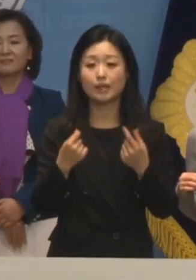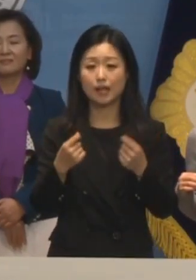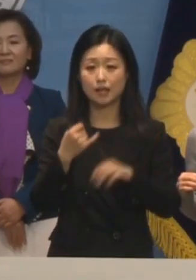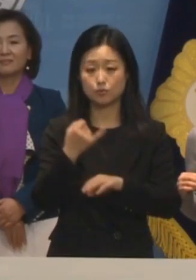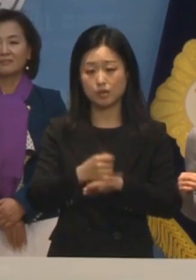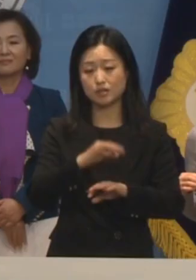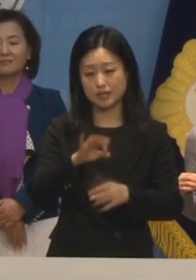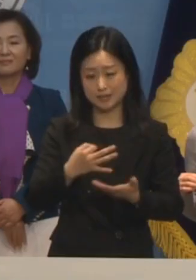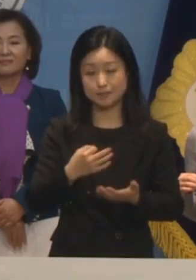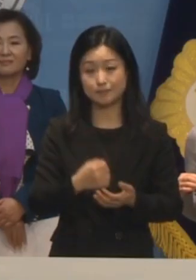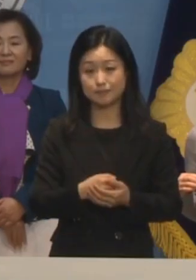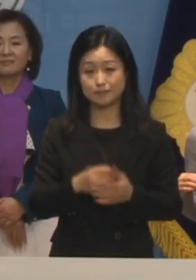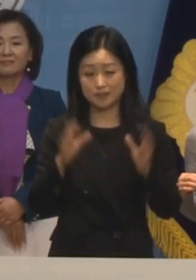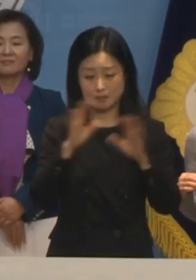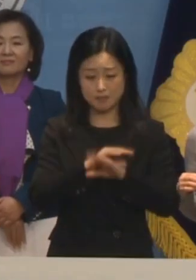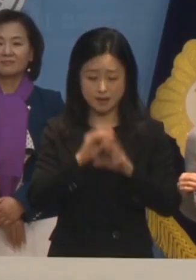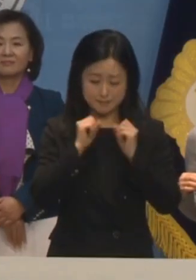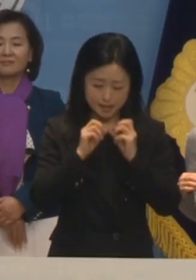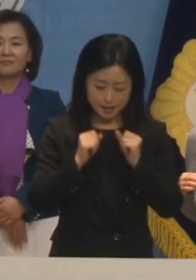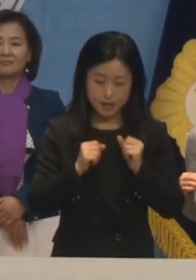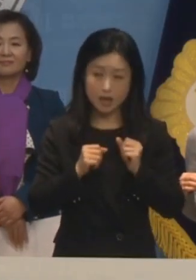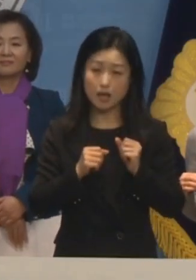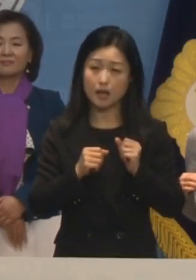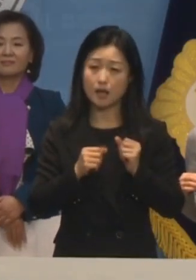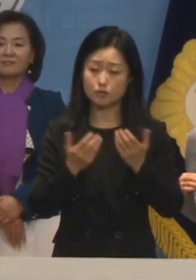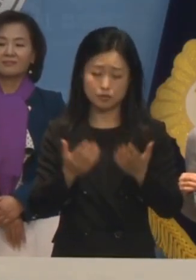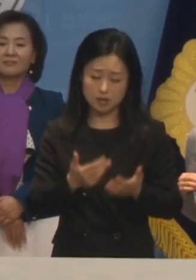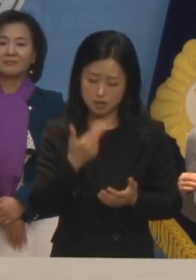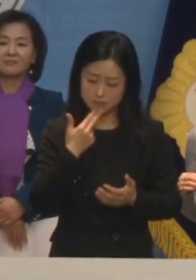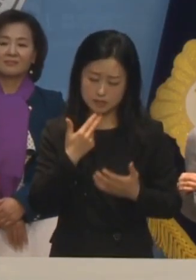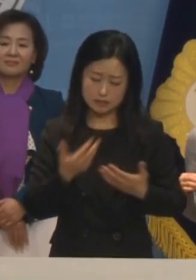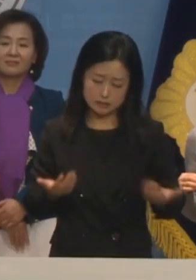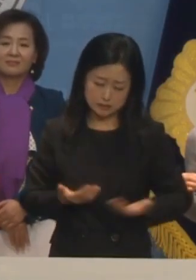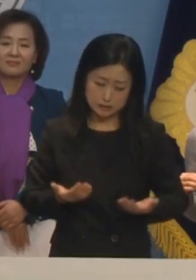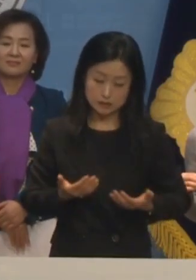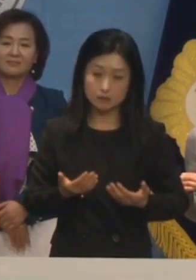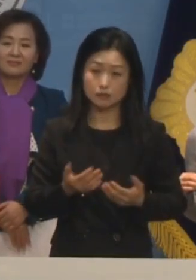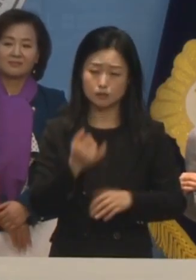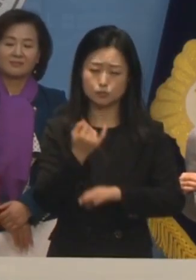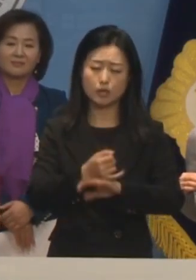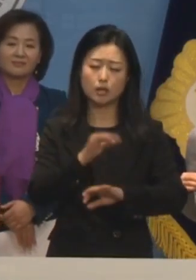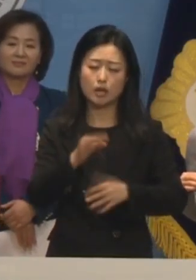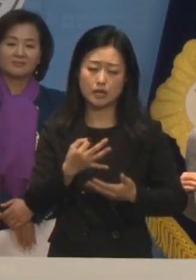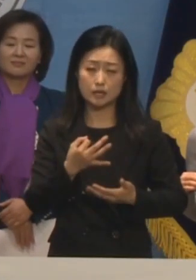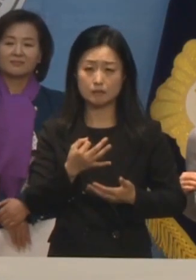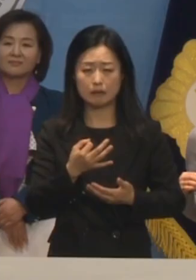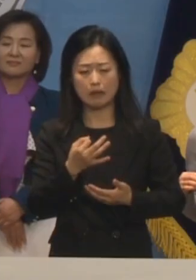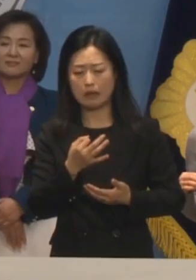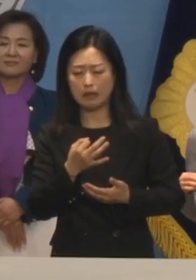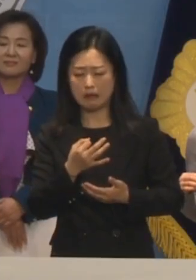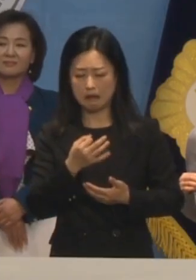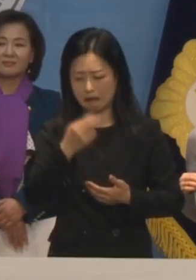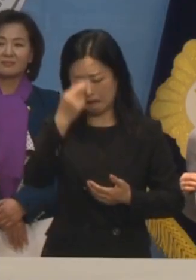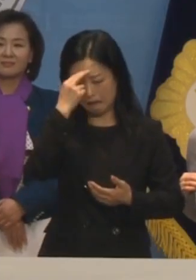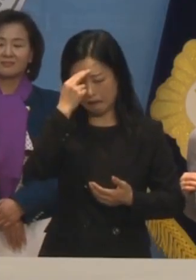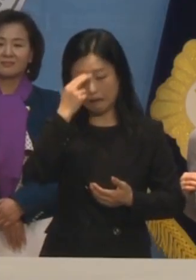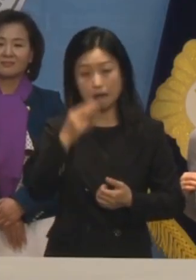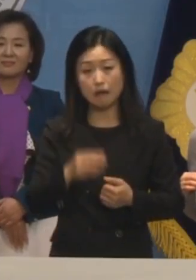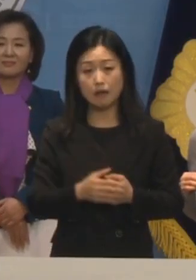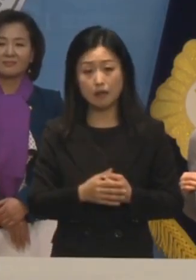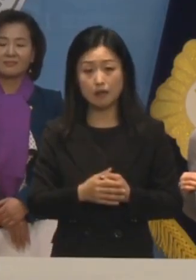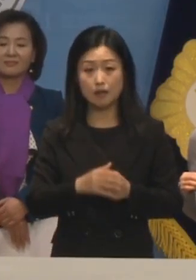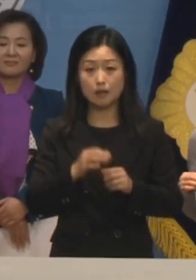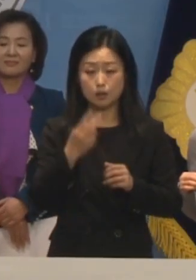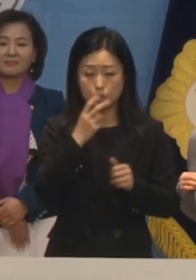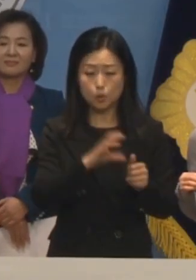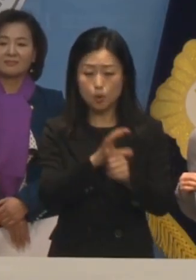최저임금, 야간 법정 공휴일, 쉼도 없이 일을 하는데도 최저임금 굴레에서 벗어나지 못하고 돌봄